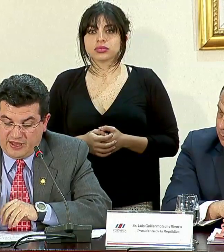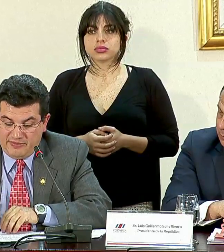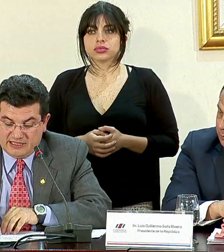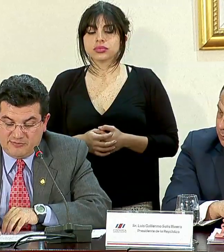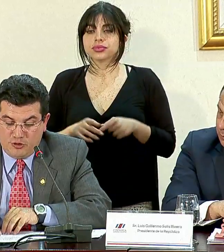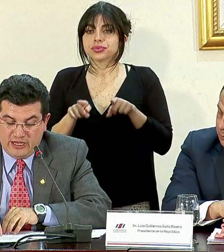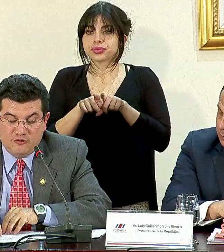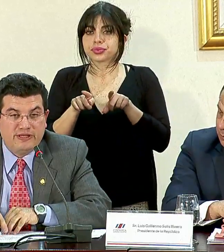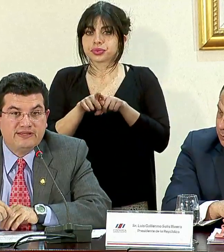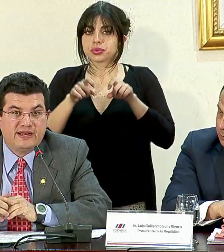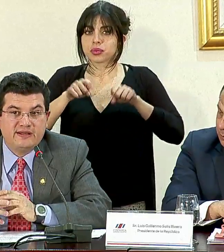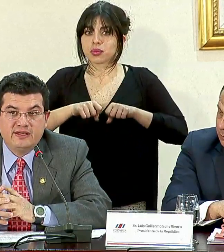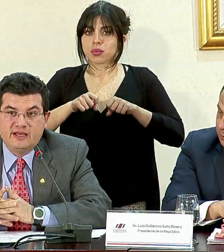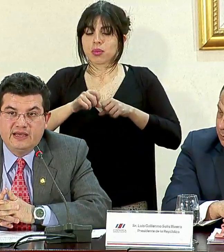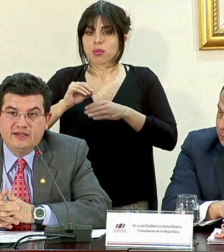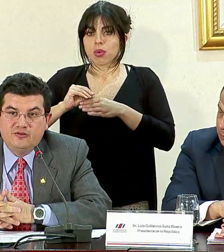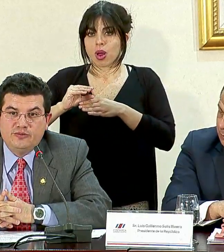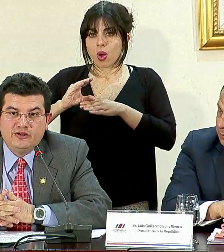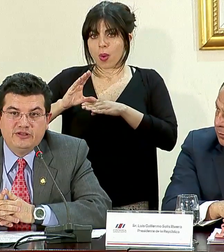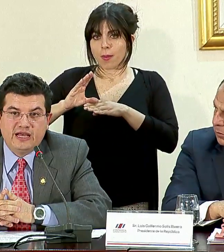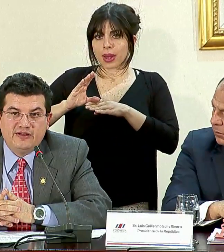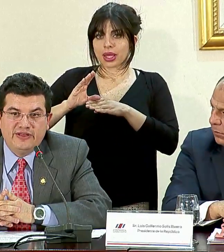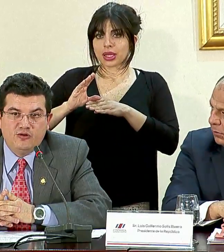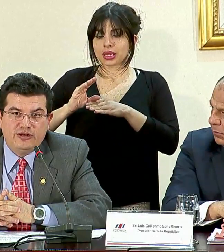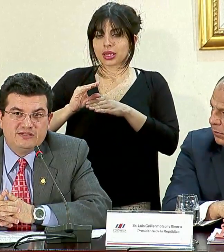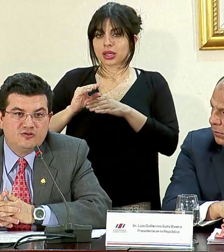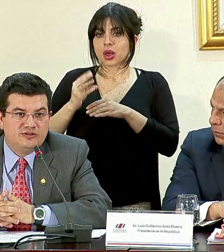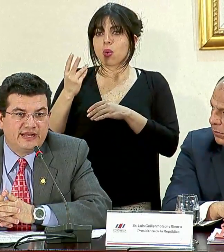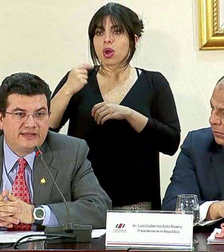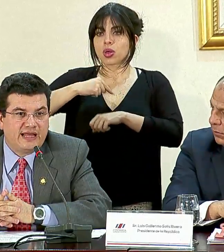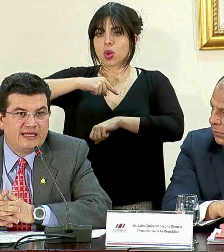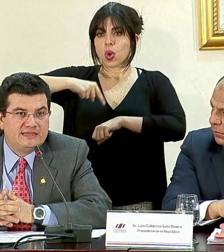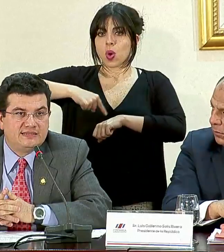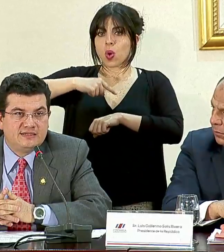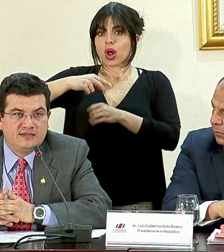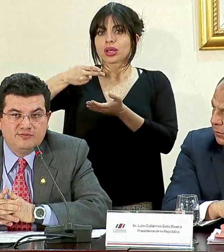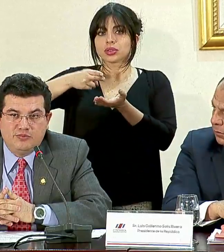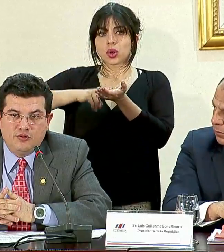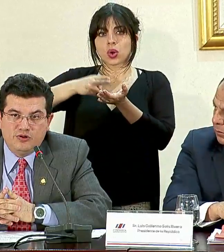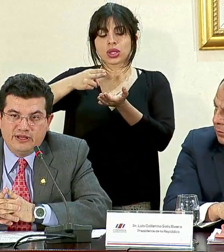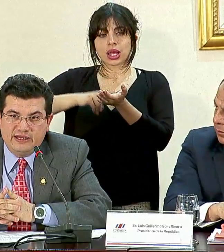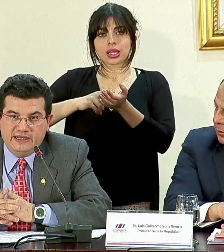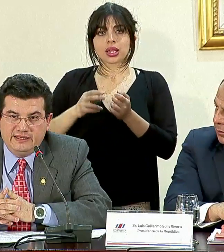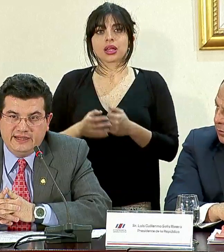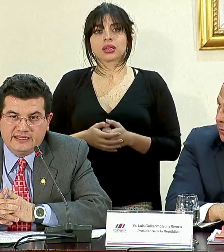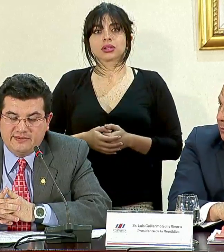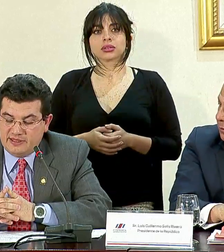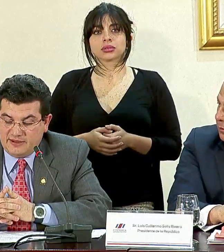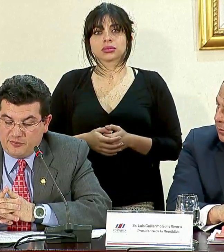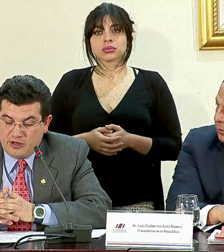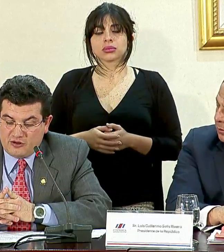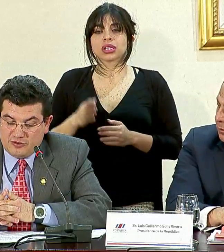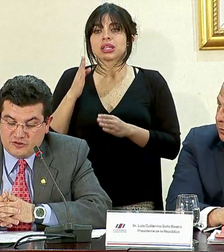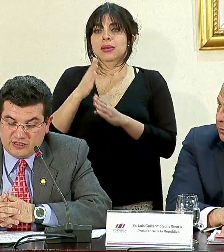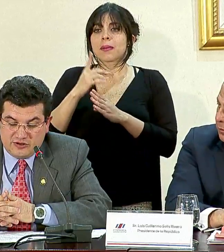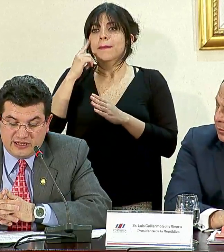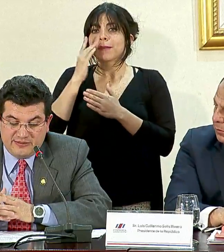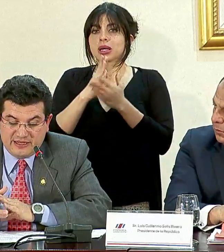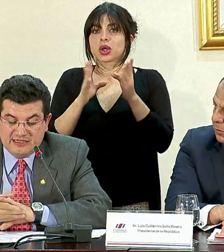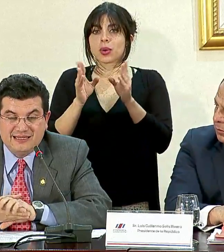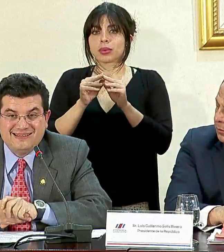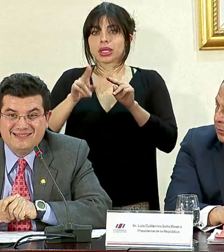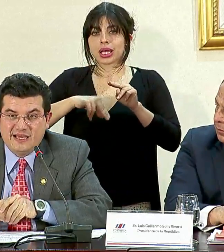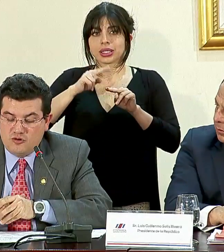También se puede aumentar el número de horas contratadas directamente por la Comisión